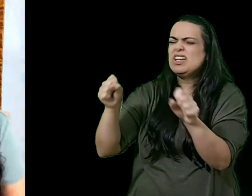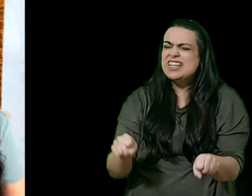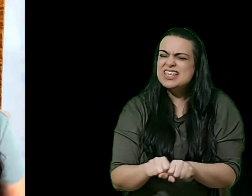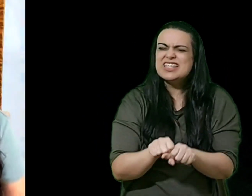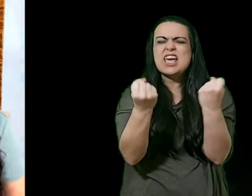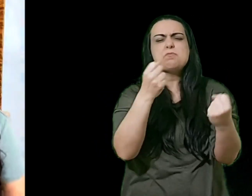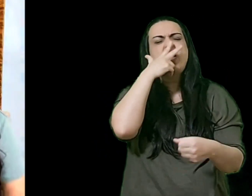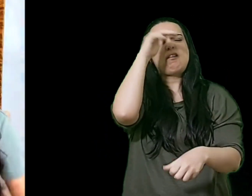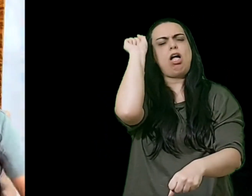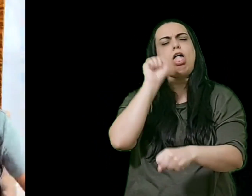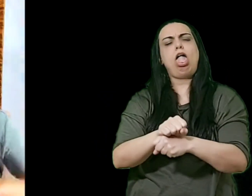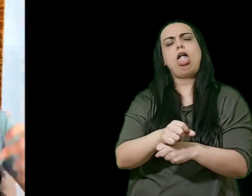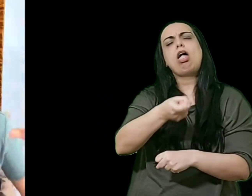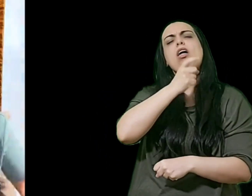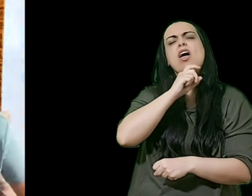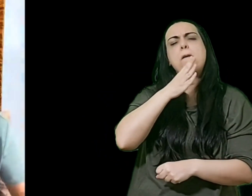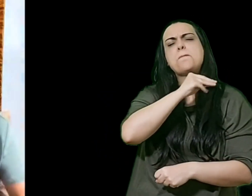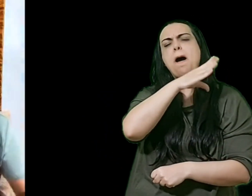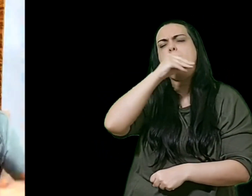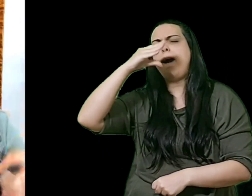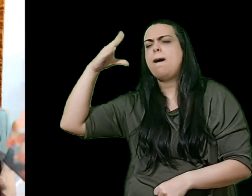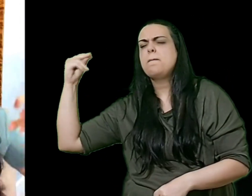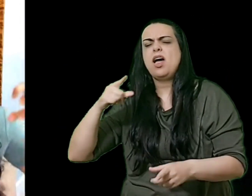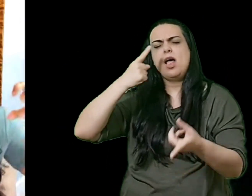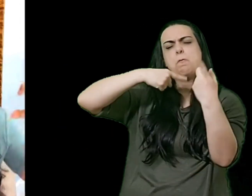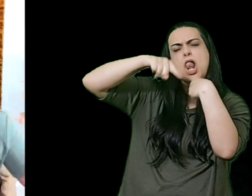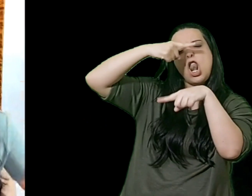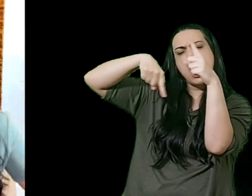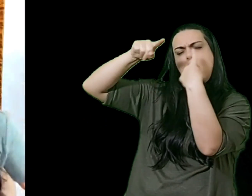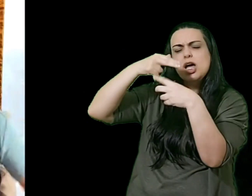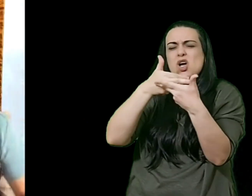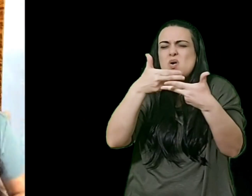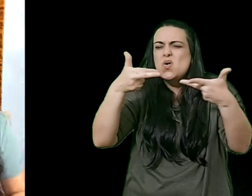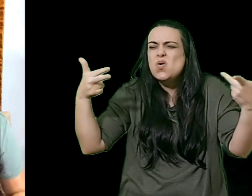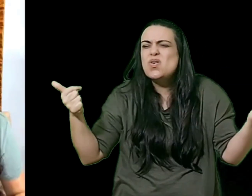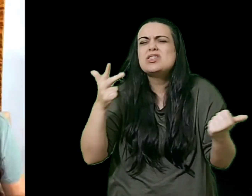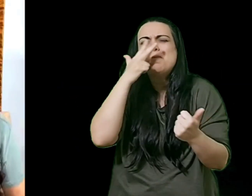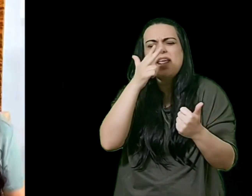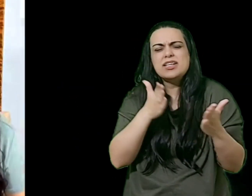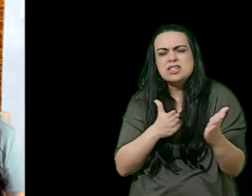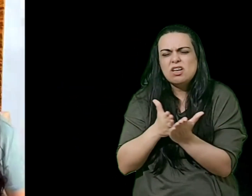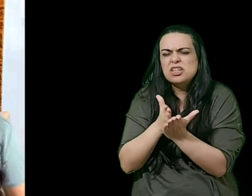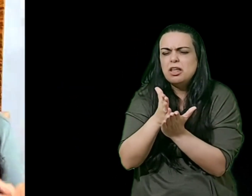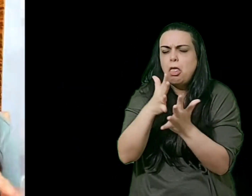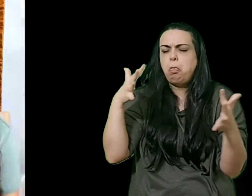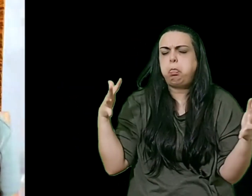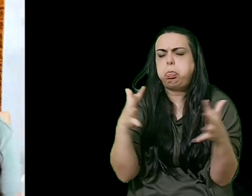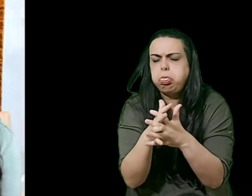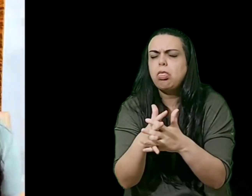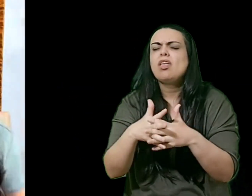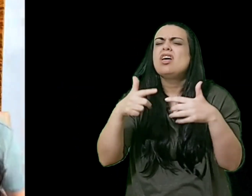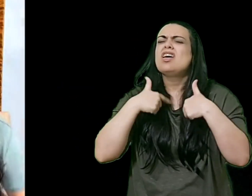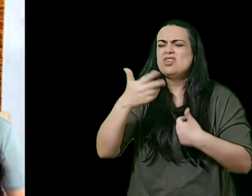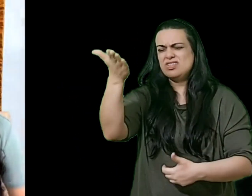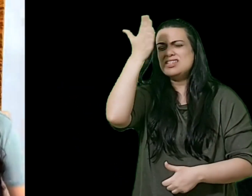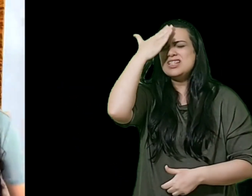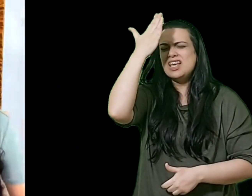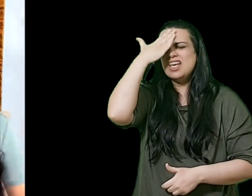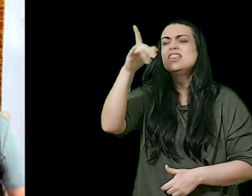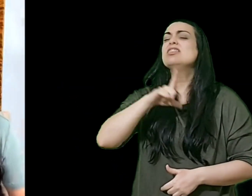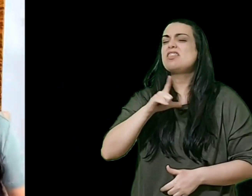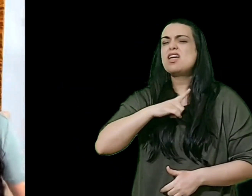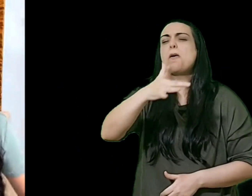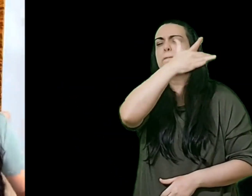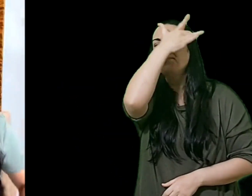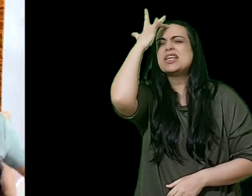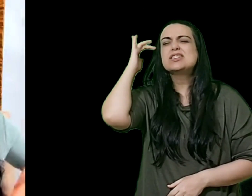procrastinação, com coisas que embaraçam o caminho. Senhor, eu sei que eu estou lidando agora